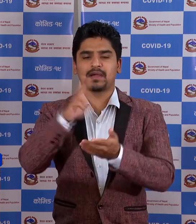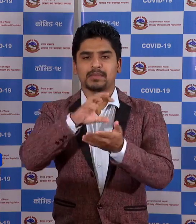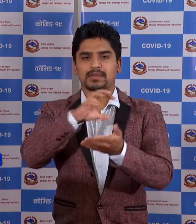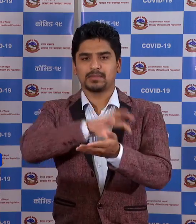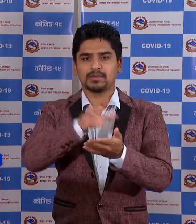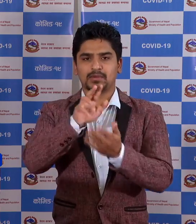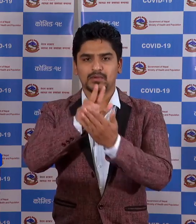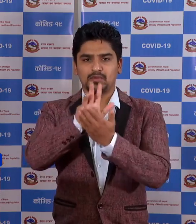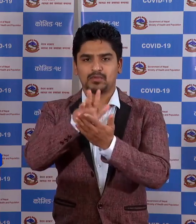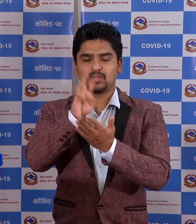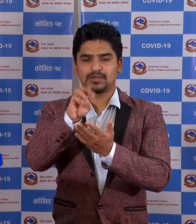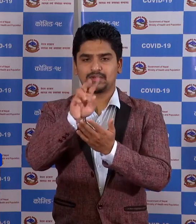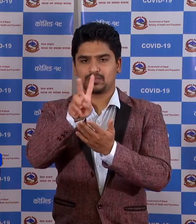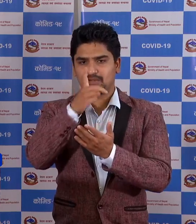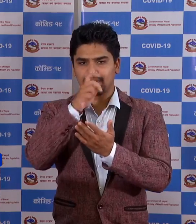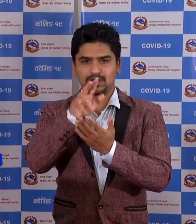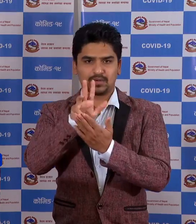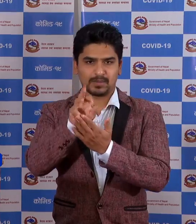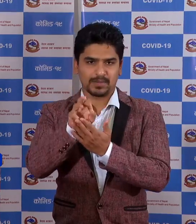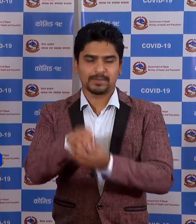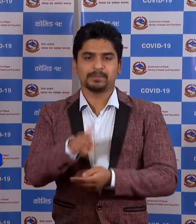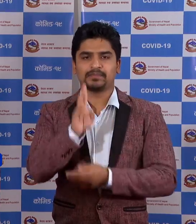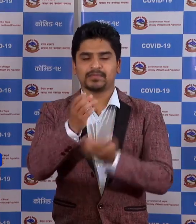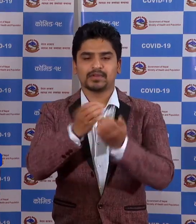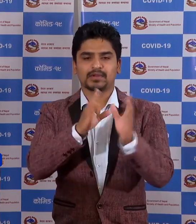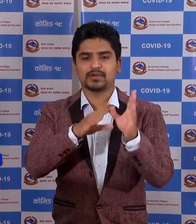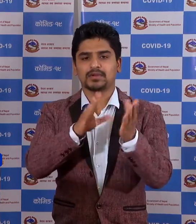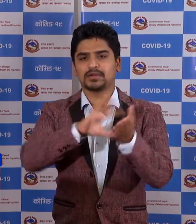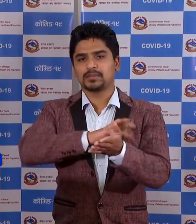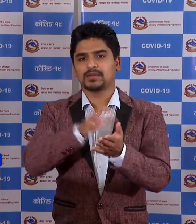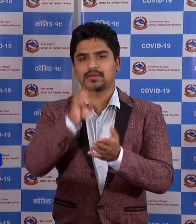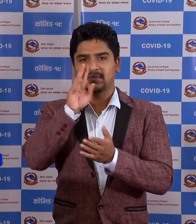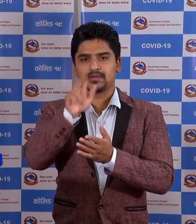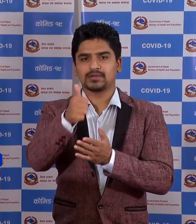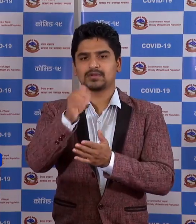प्रदेशमा 9,290, त्यसै गरी गण्डकी प्रदेशमा